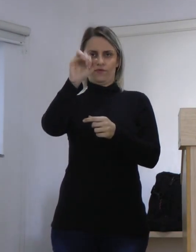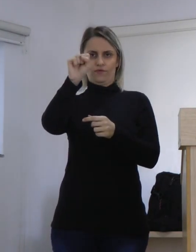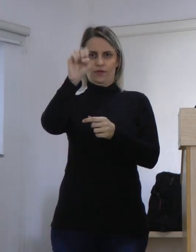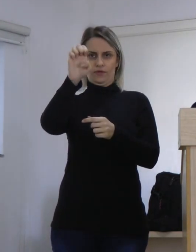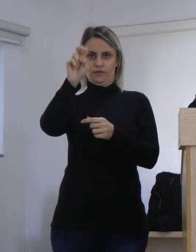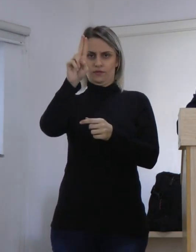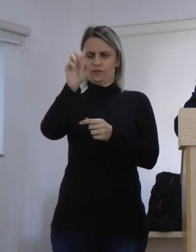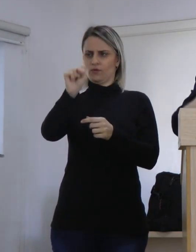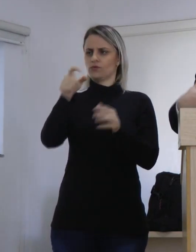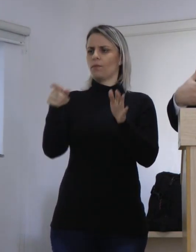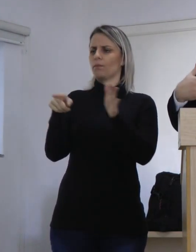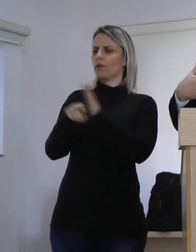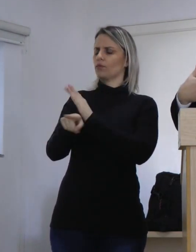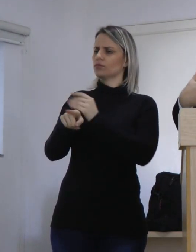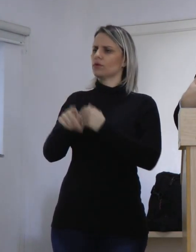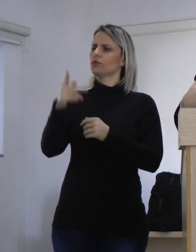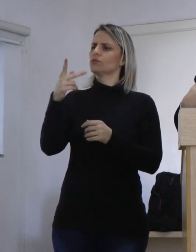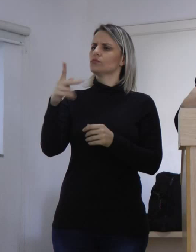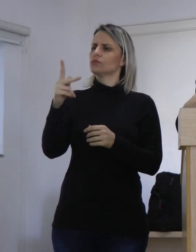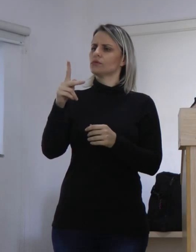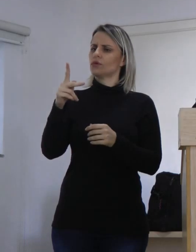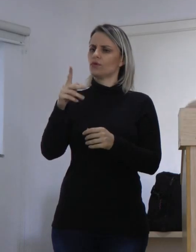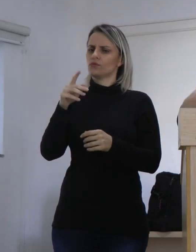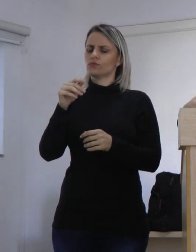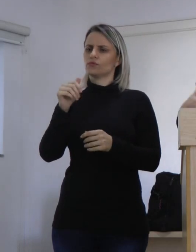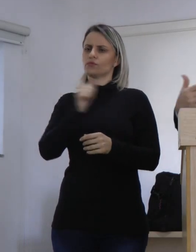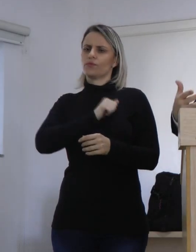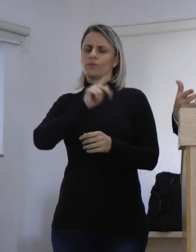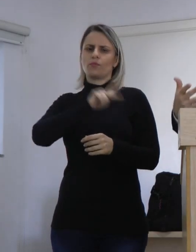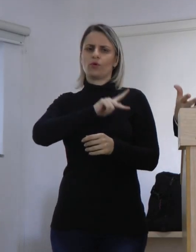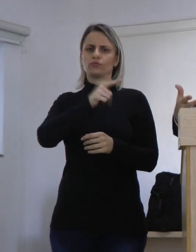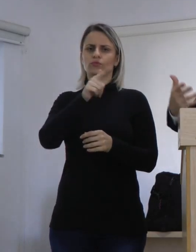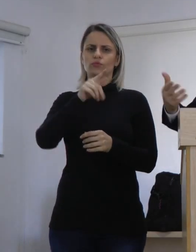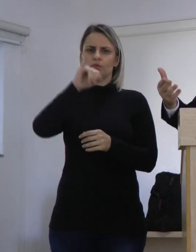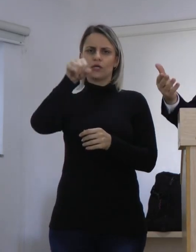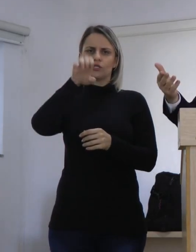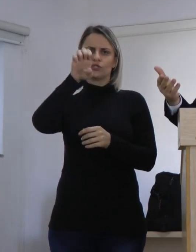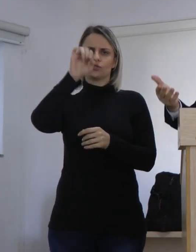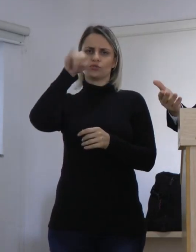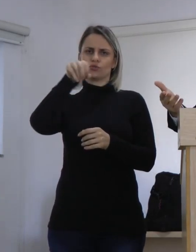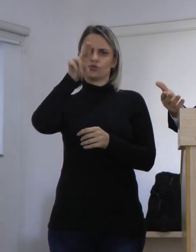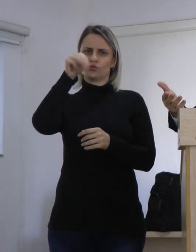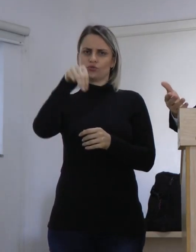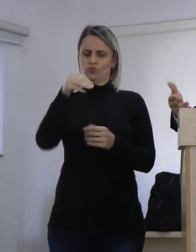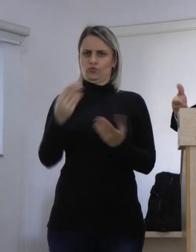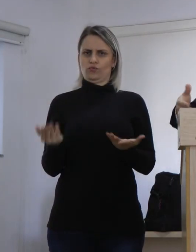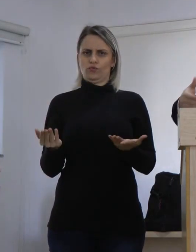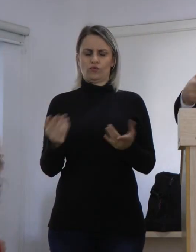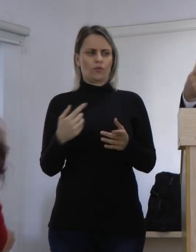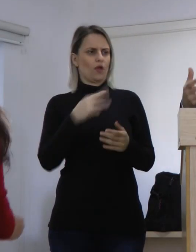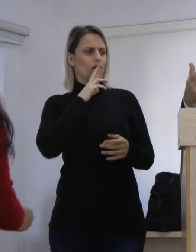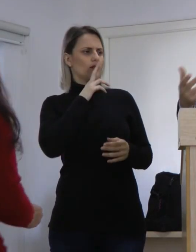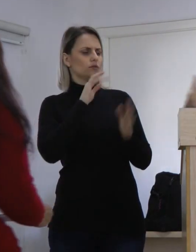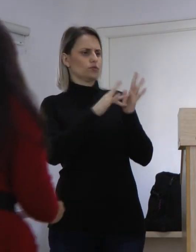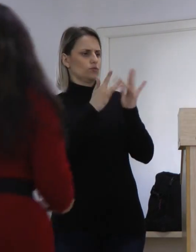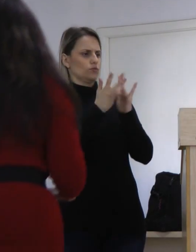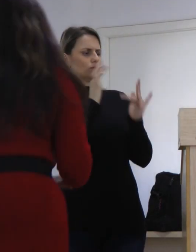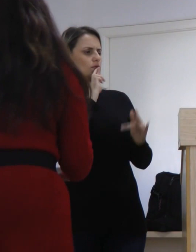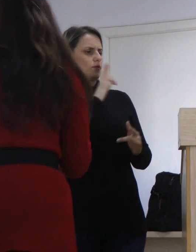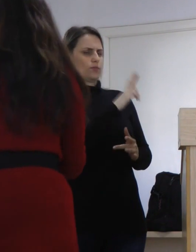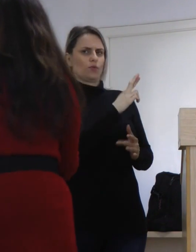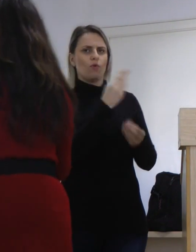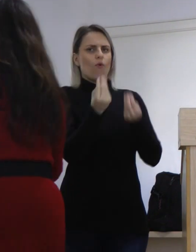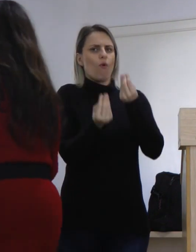E ele vai responder: mas como eles podem jejuar se estão em plena presença do noivo na festa de